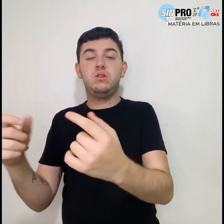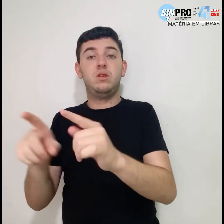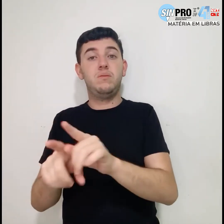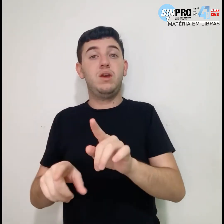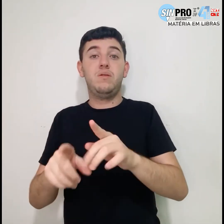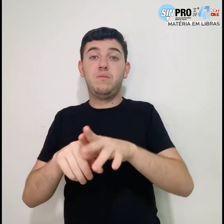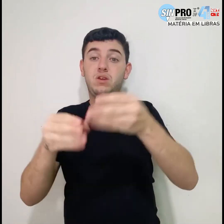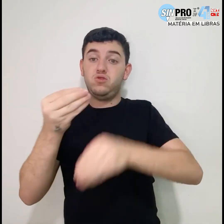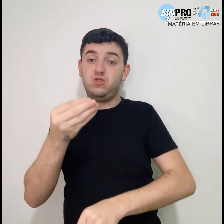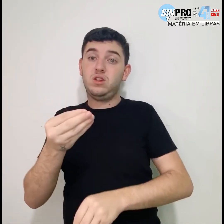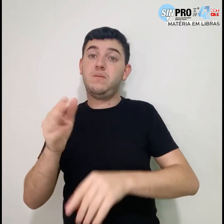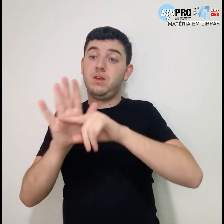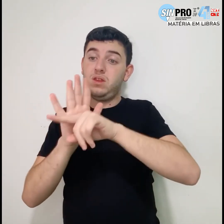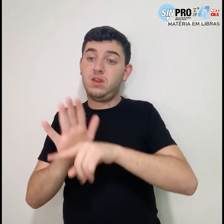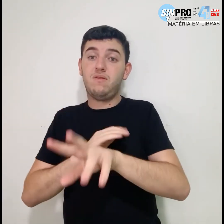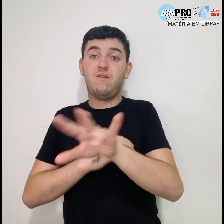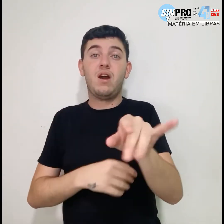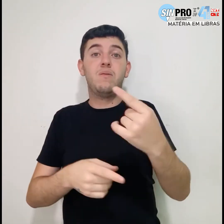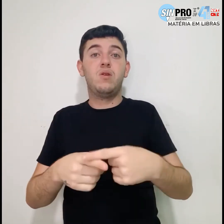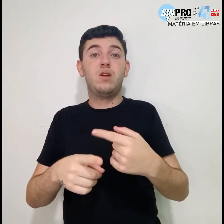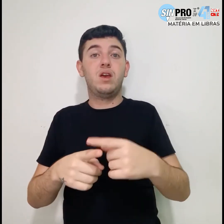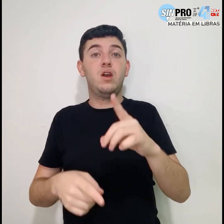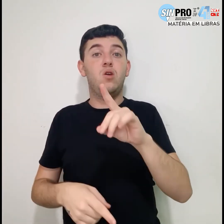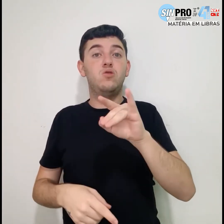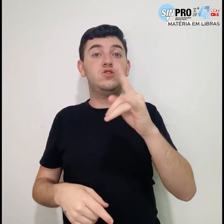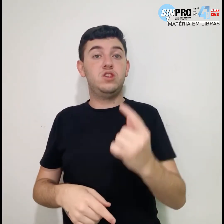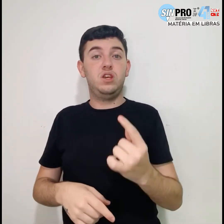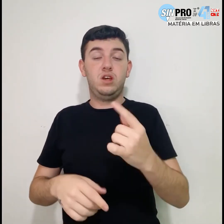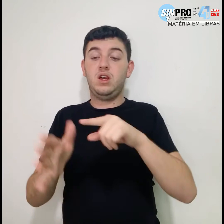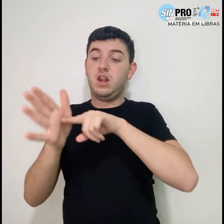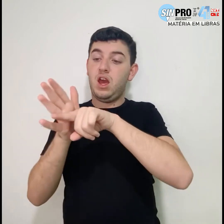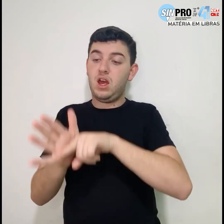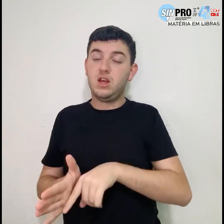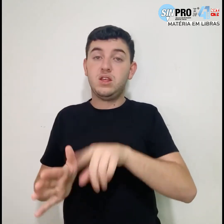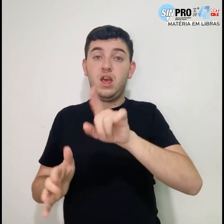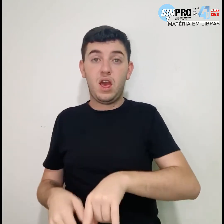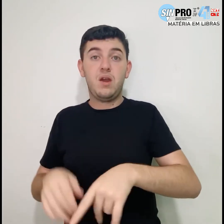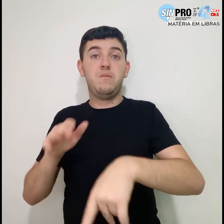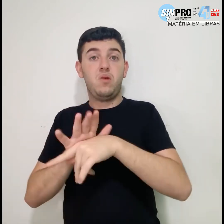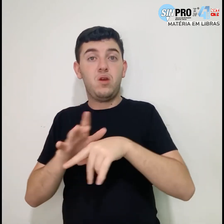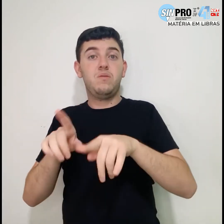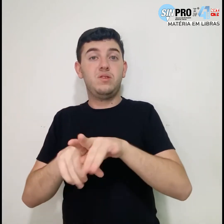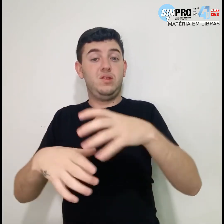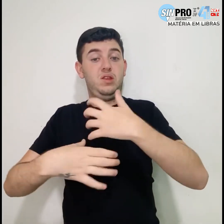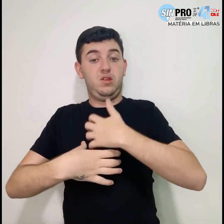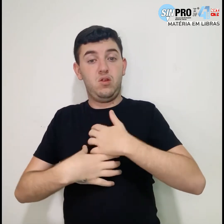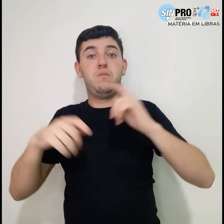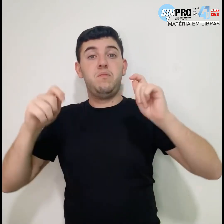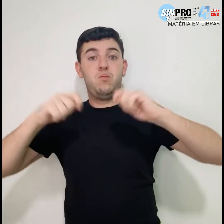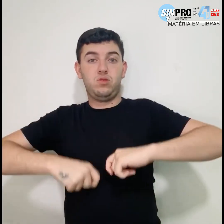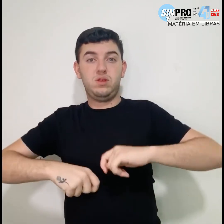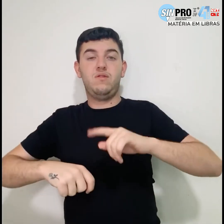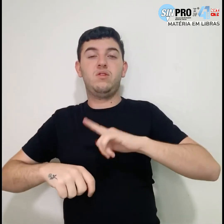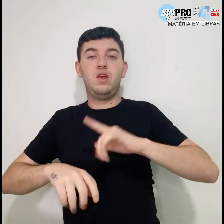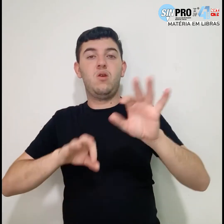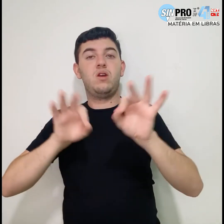análise é a data do início de sintomas, e com essa data é possível fazer a chamada curva epidêmica